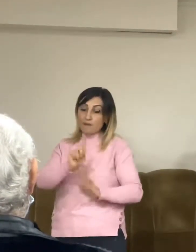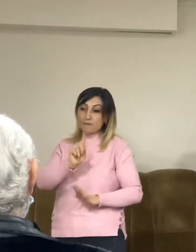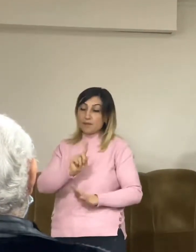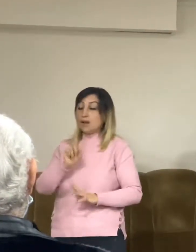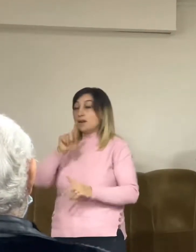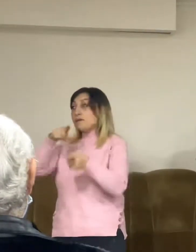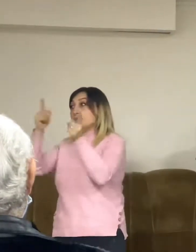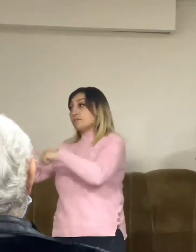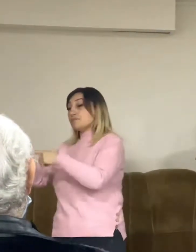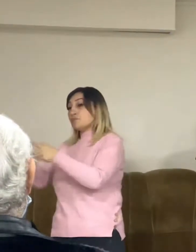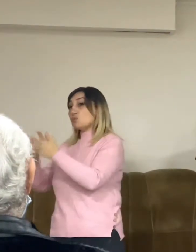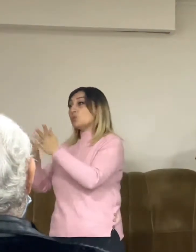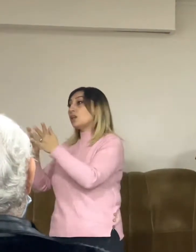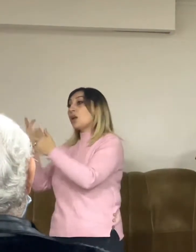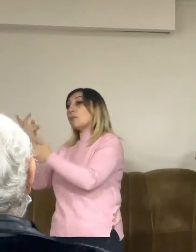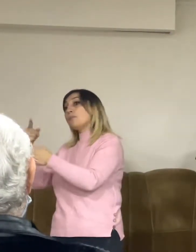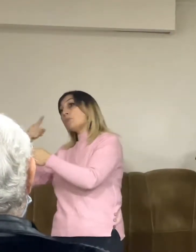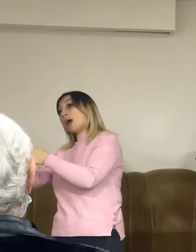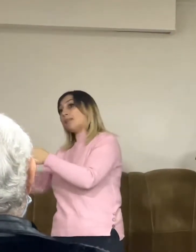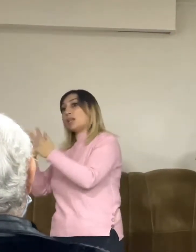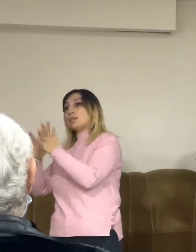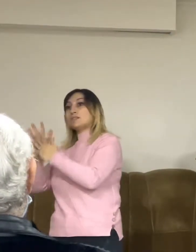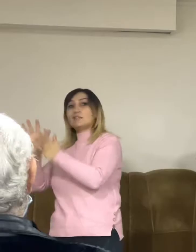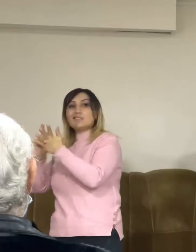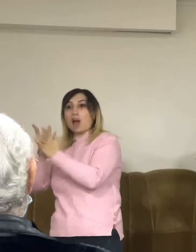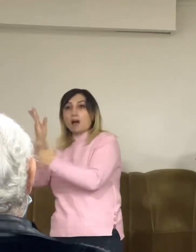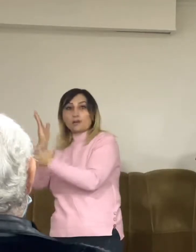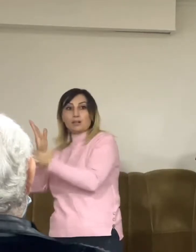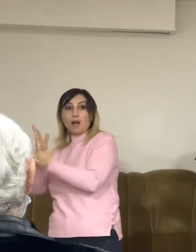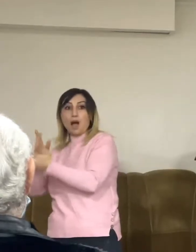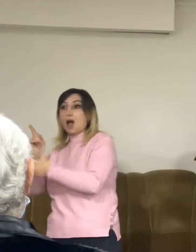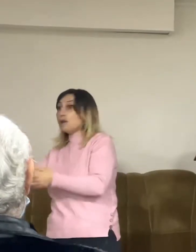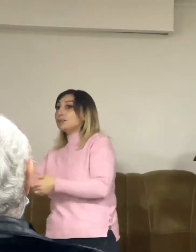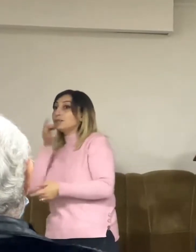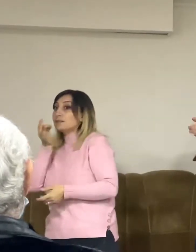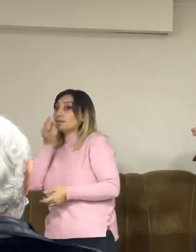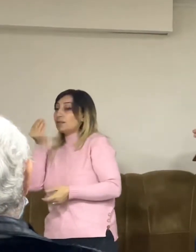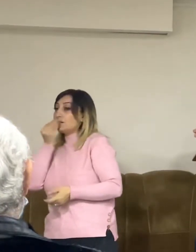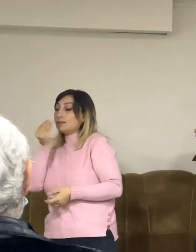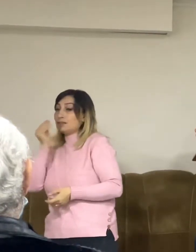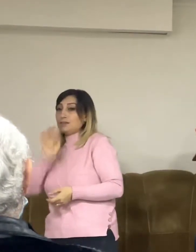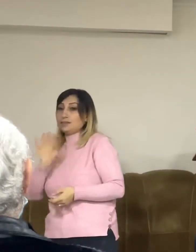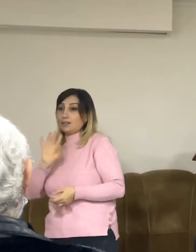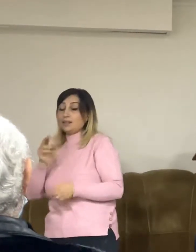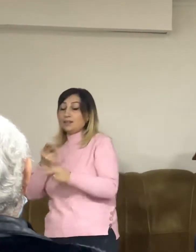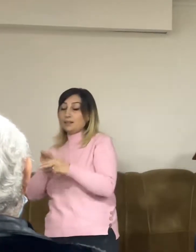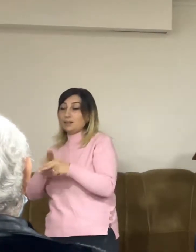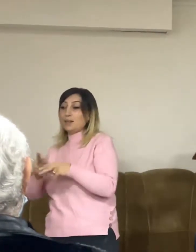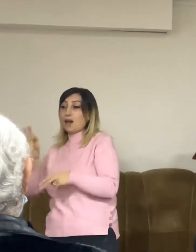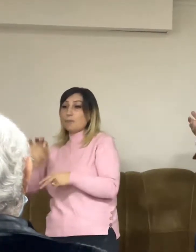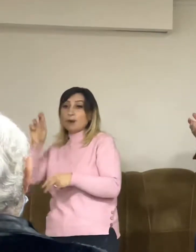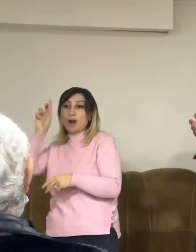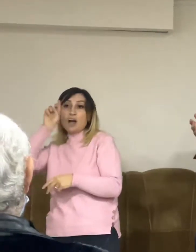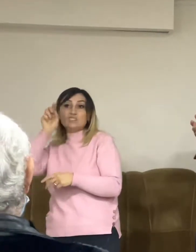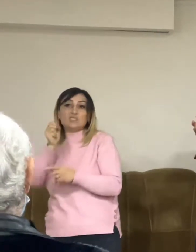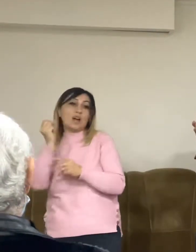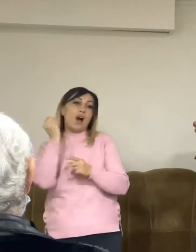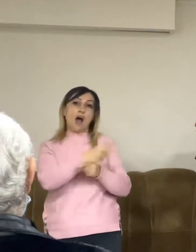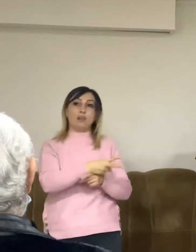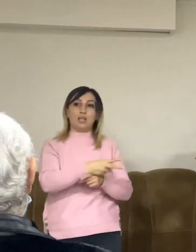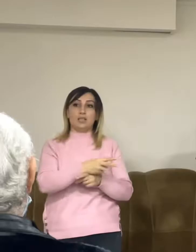Նայեք քերականությանը, նայեք նախադասությանը ինչպես է շարադրված։ Ասում է այդ պատճառով Աստված հանեց նրանց